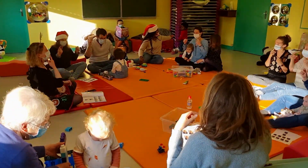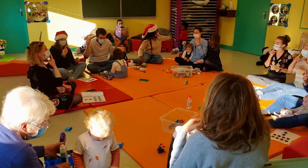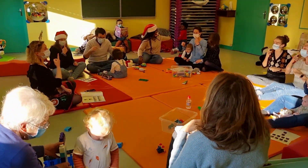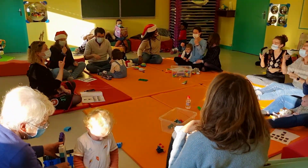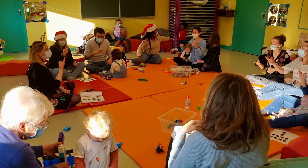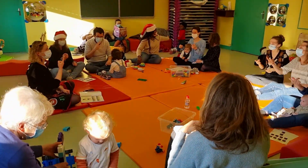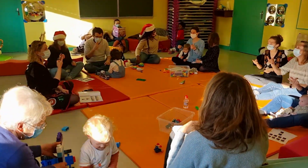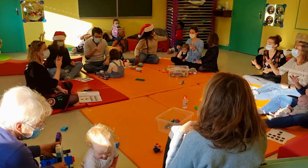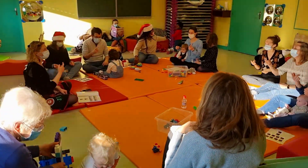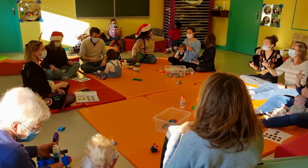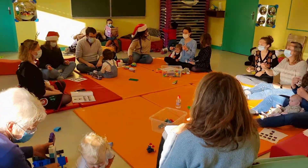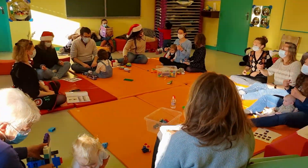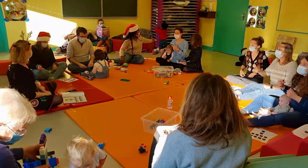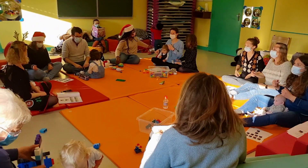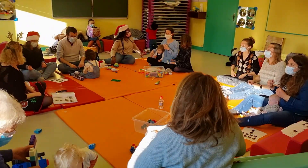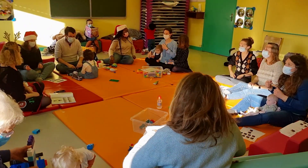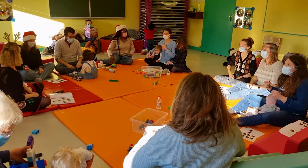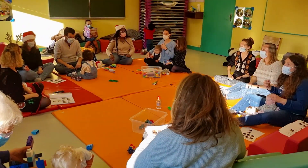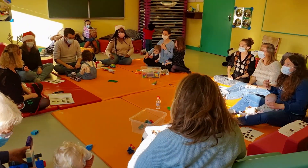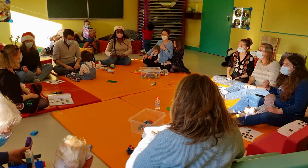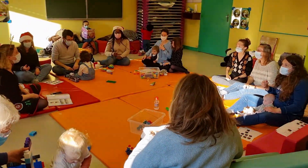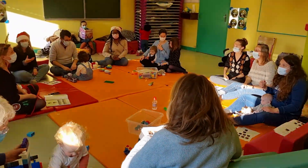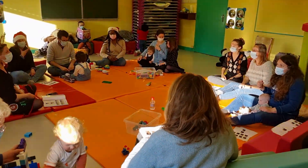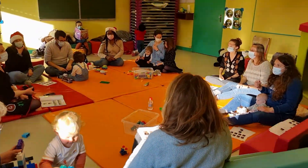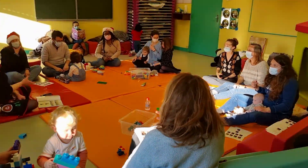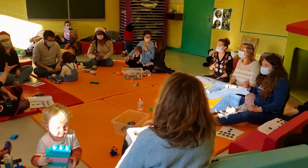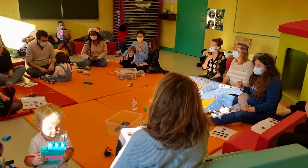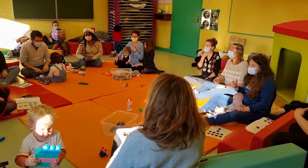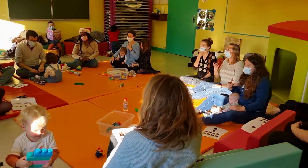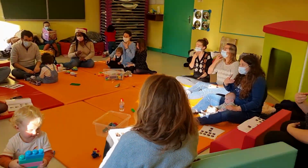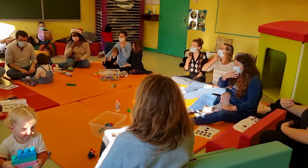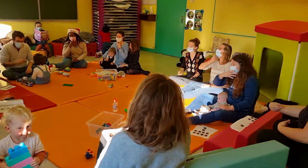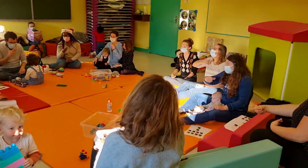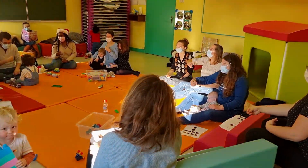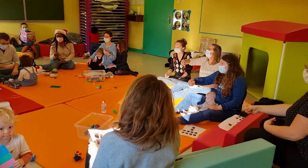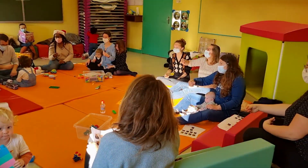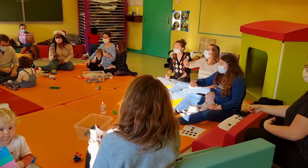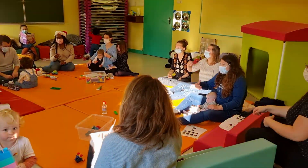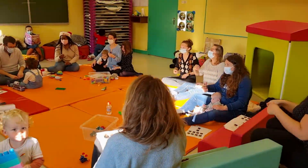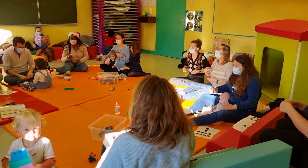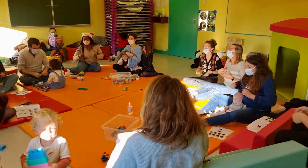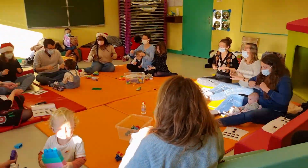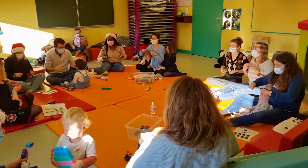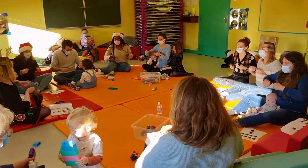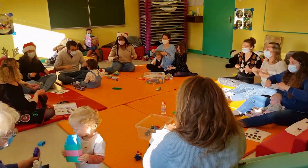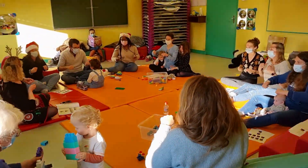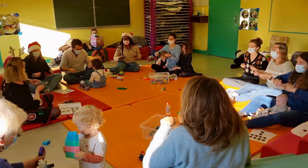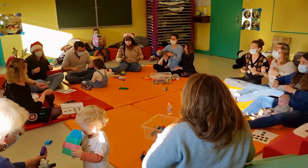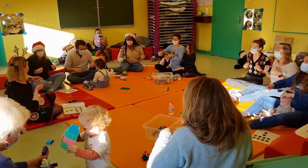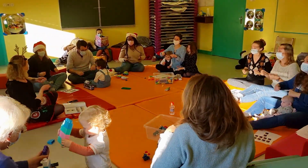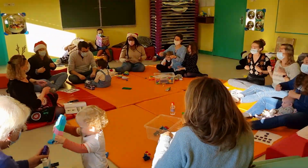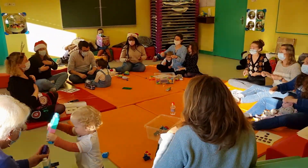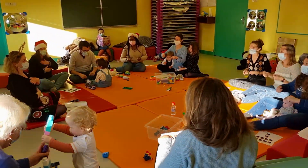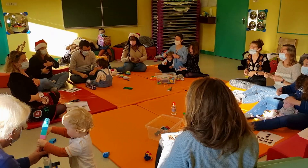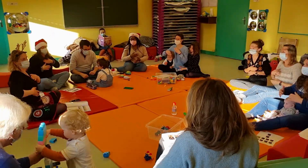communication gestuelle associée à la parole. Donc on va toujours associer le signe au mot correspondant à la parole.